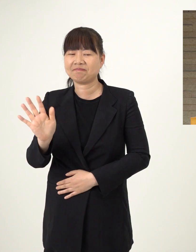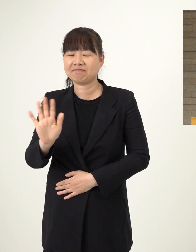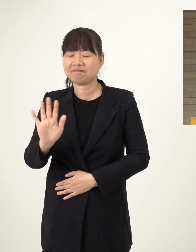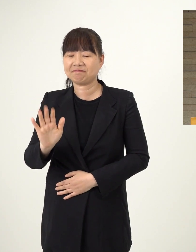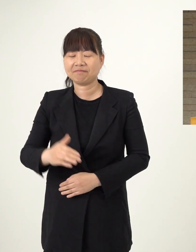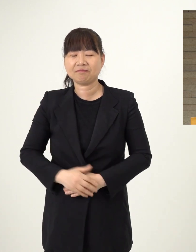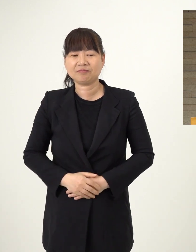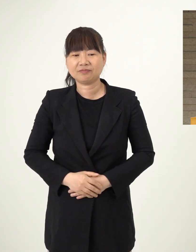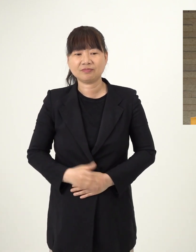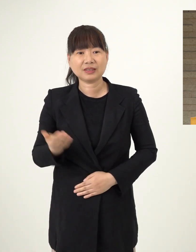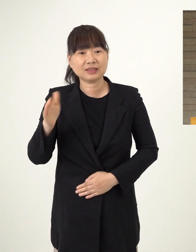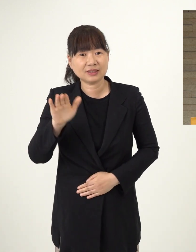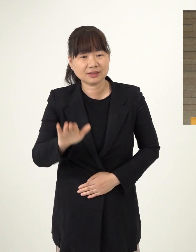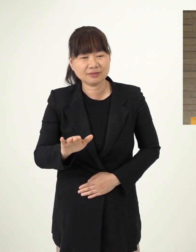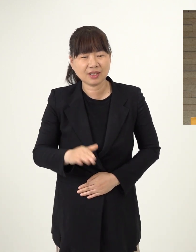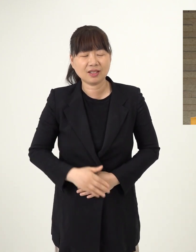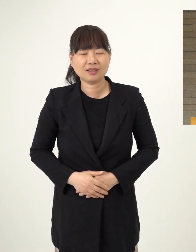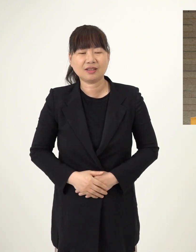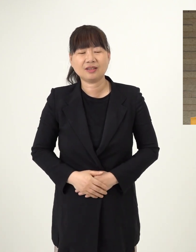그런데